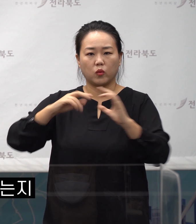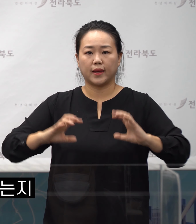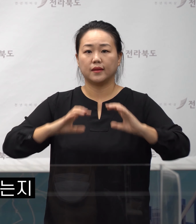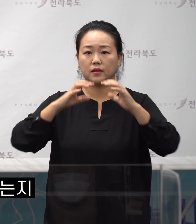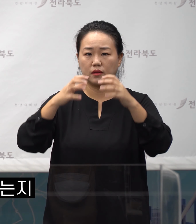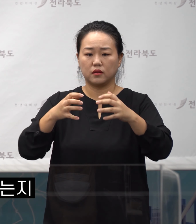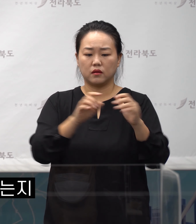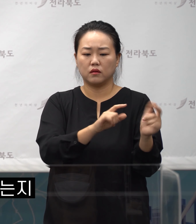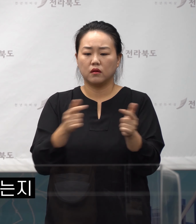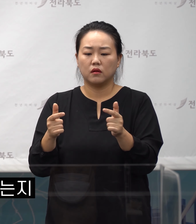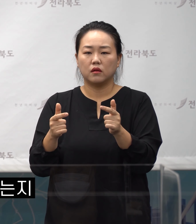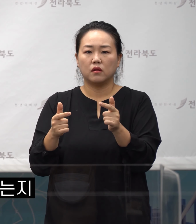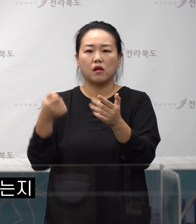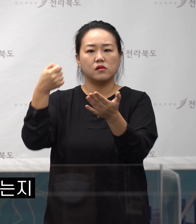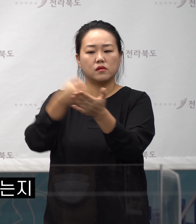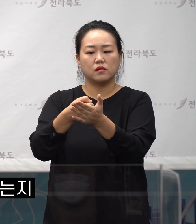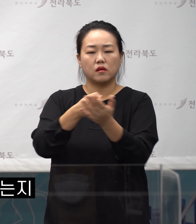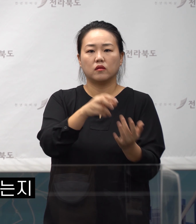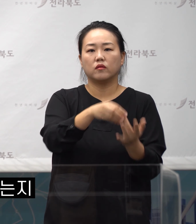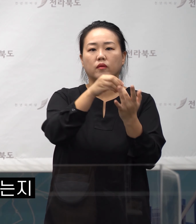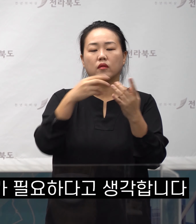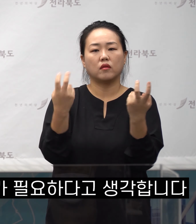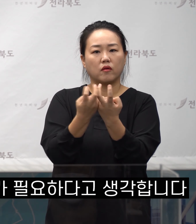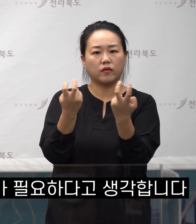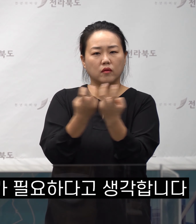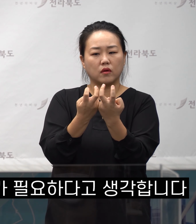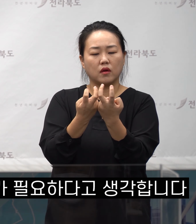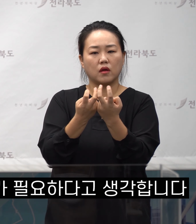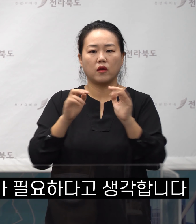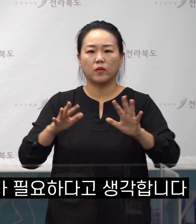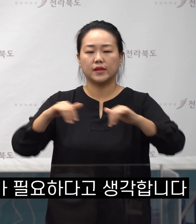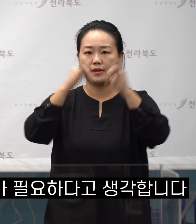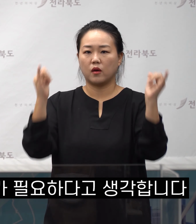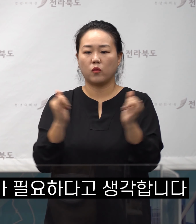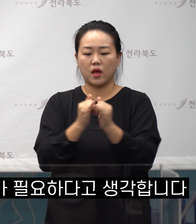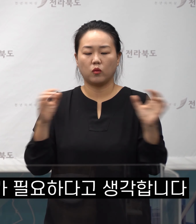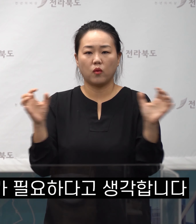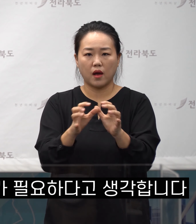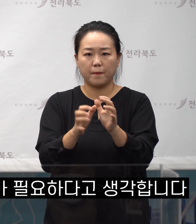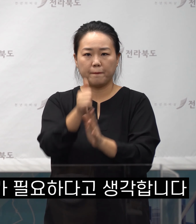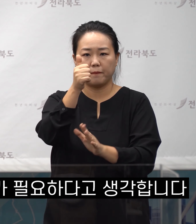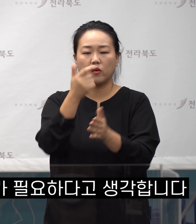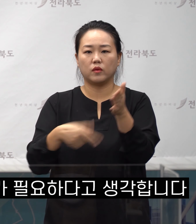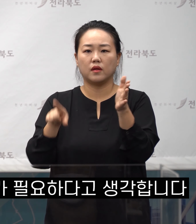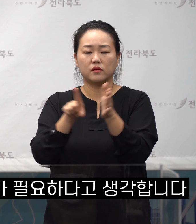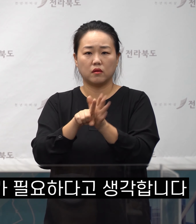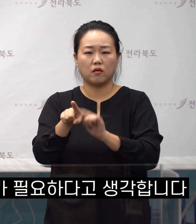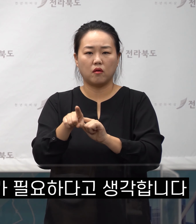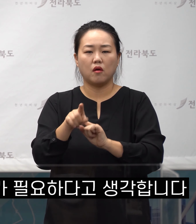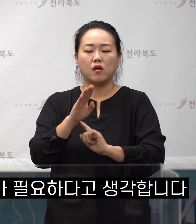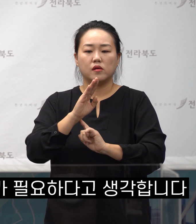어떤 그 선택을 해야 되는지 우리 사회 통합을 위해서 비상한